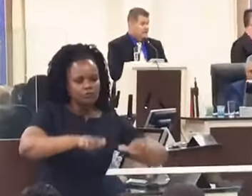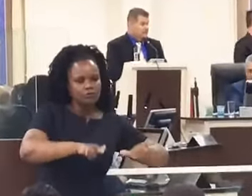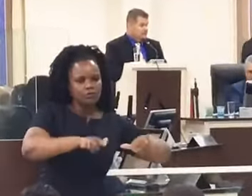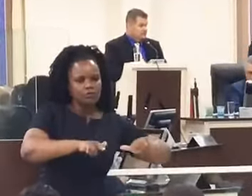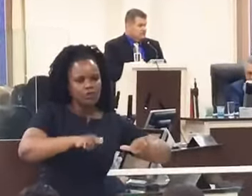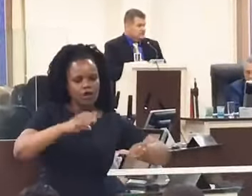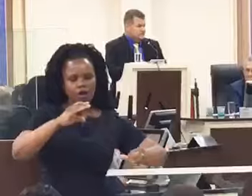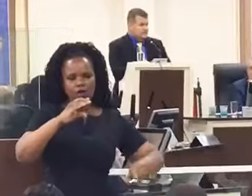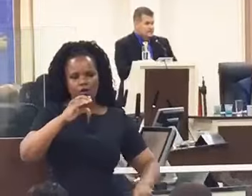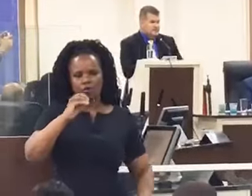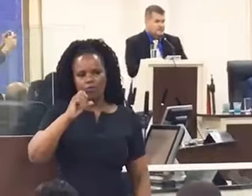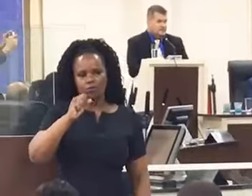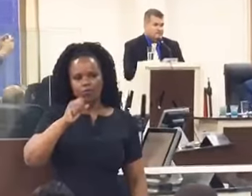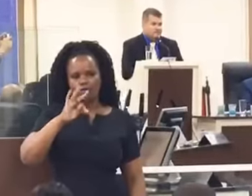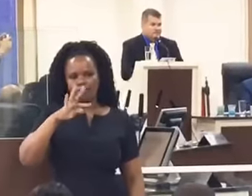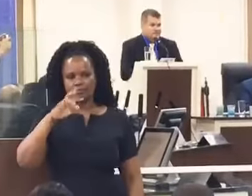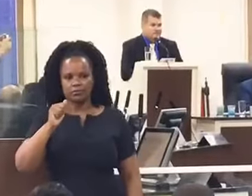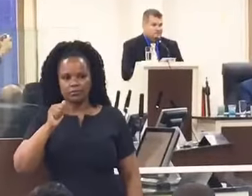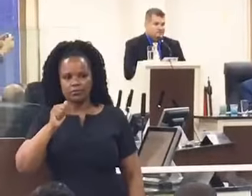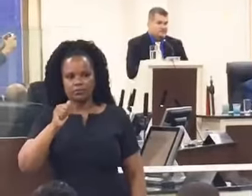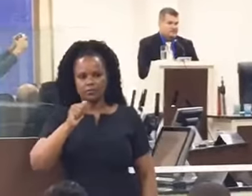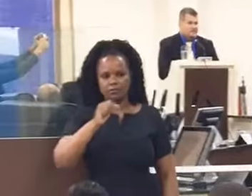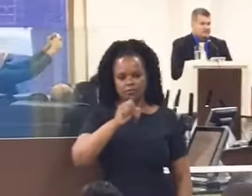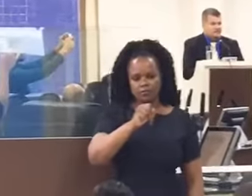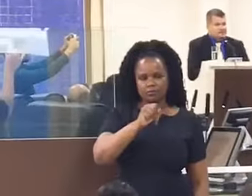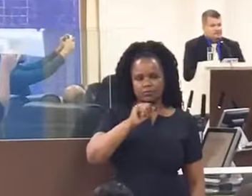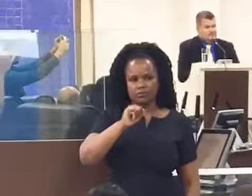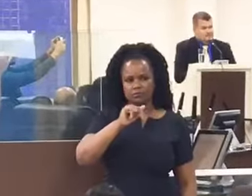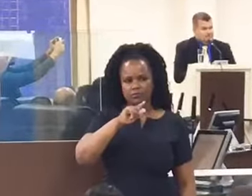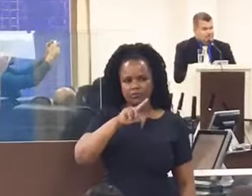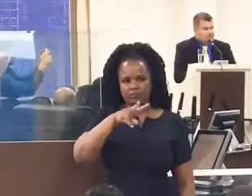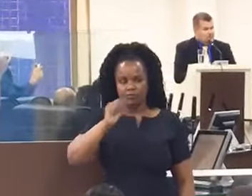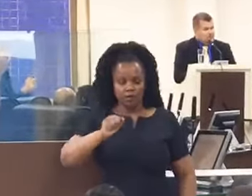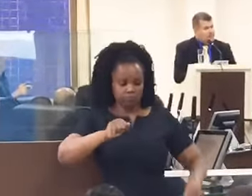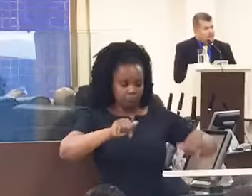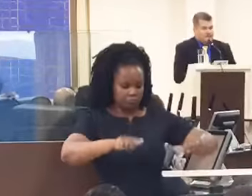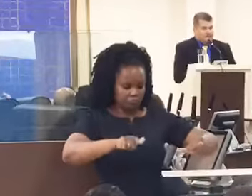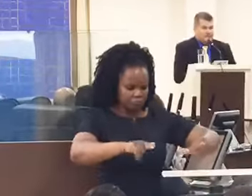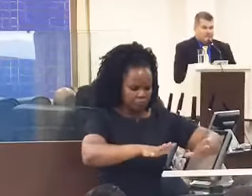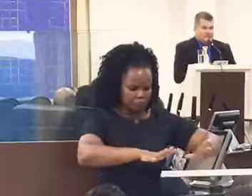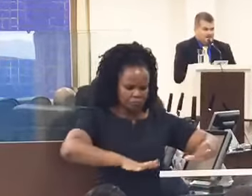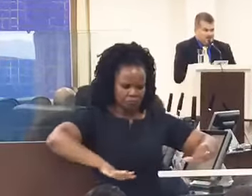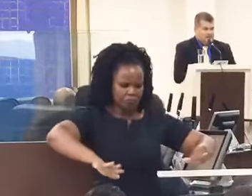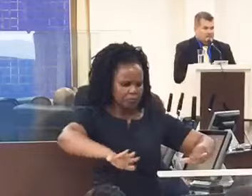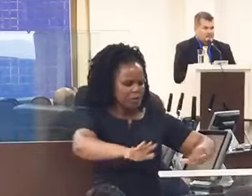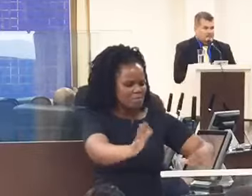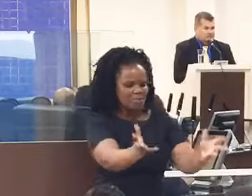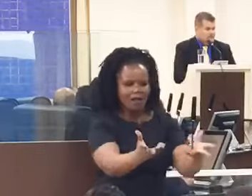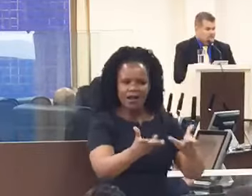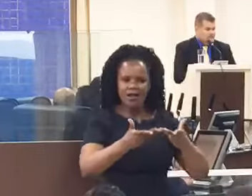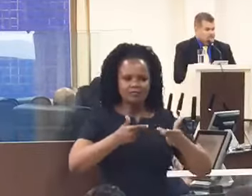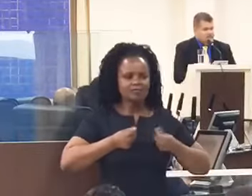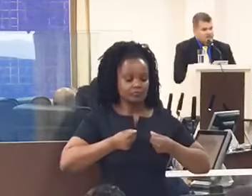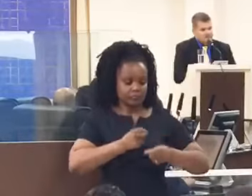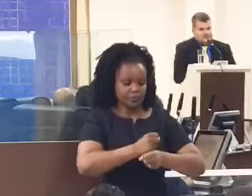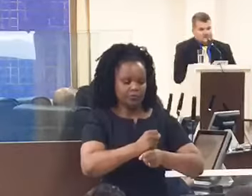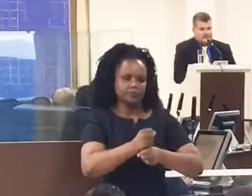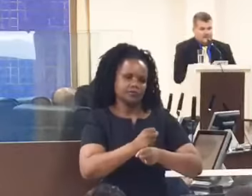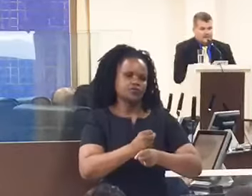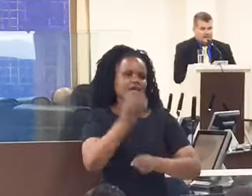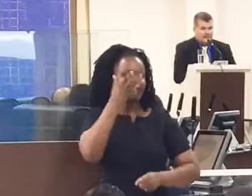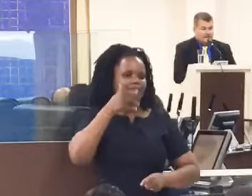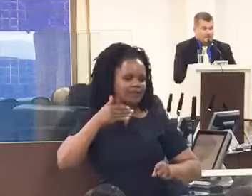há muito tempo, e nós transformamos aquele espaço numa obra maravilhosa que vai atender esse ano as